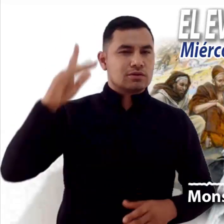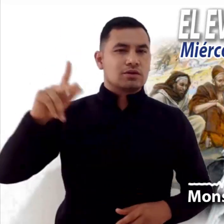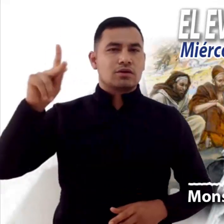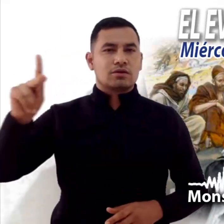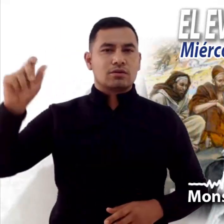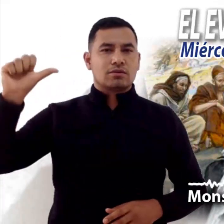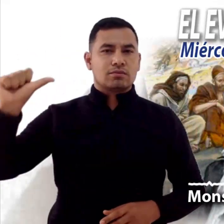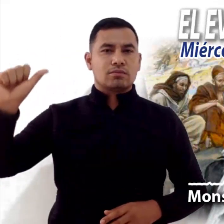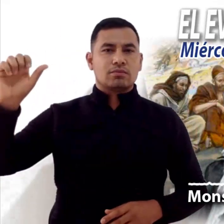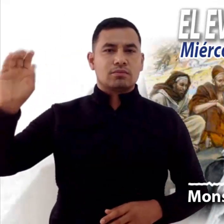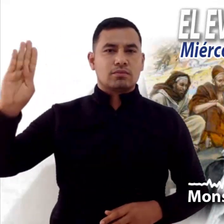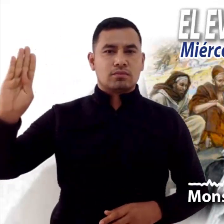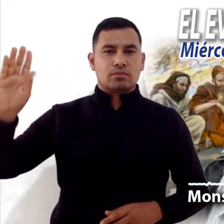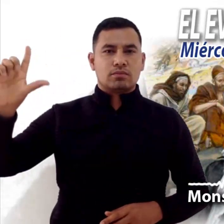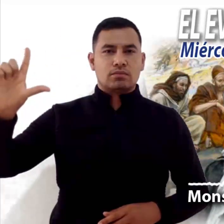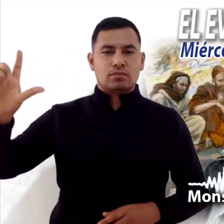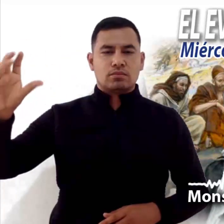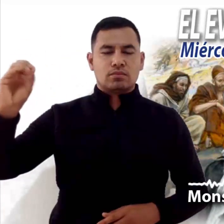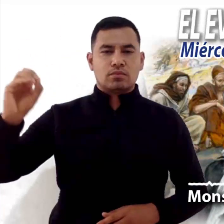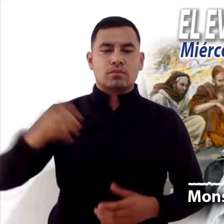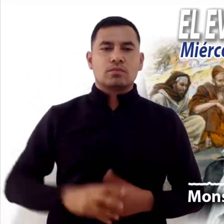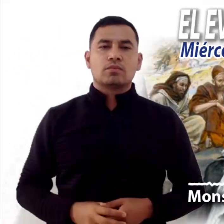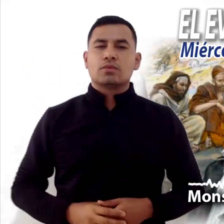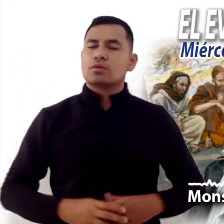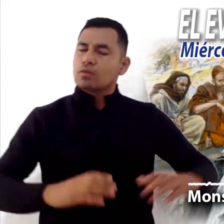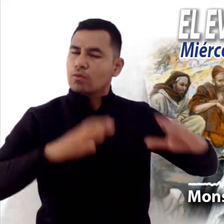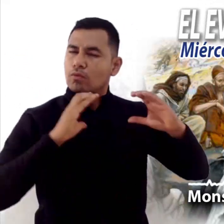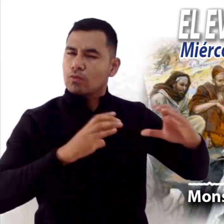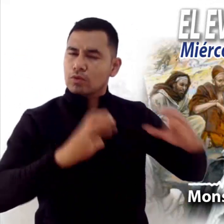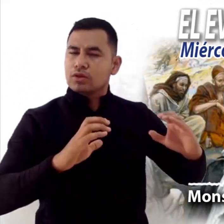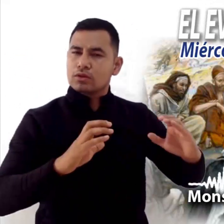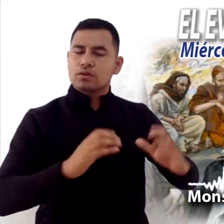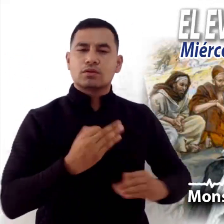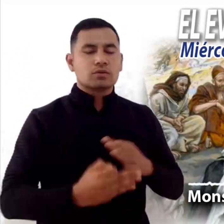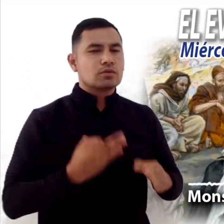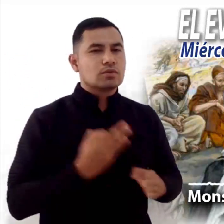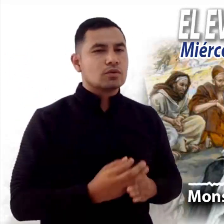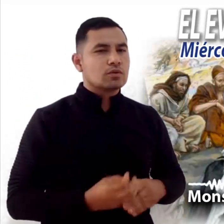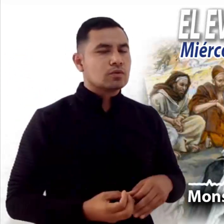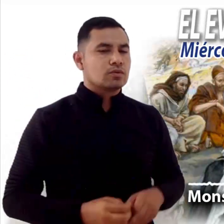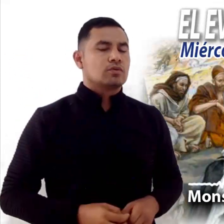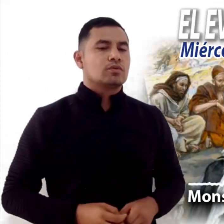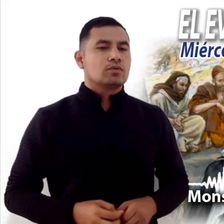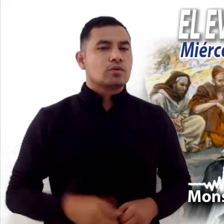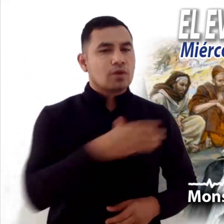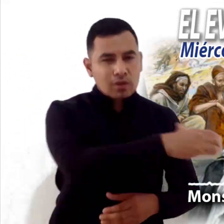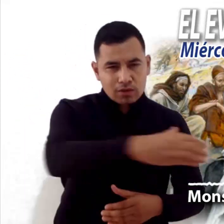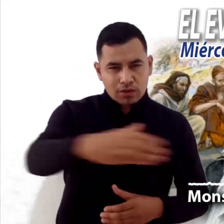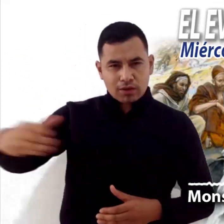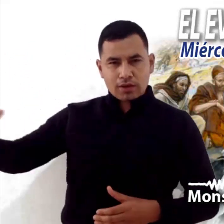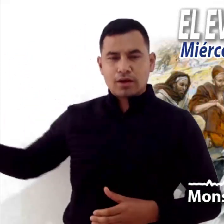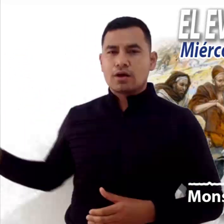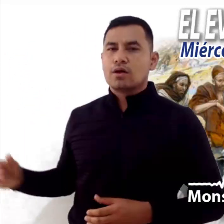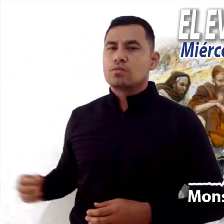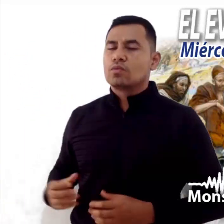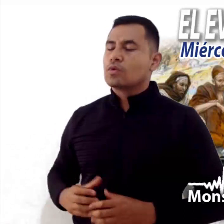dar algo se necesita sembrar, que el que siembra poco cosecha poco. Y este ejemplo, que parecería solo del